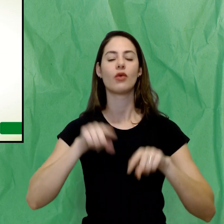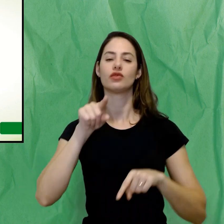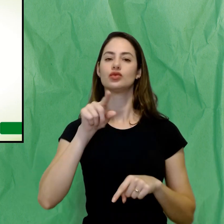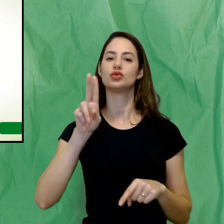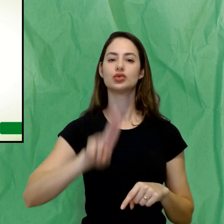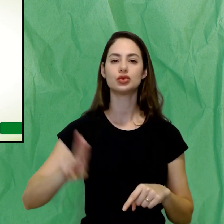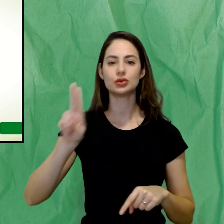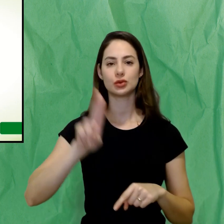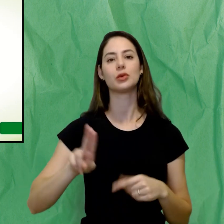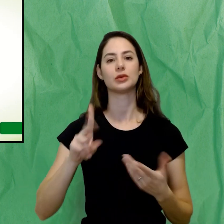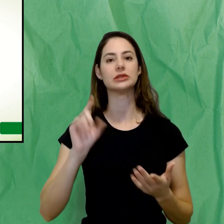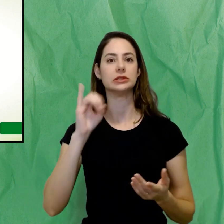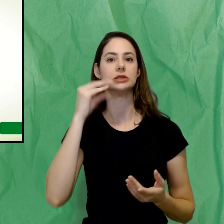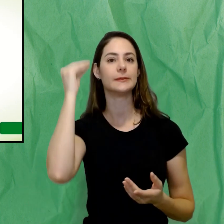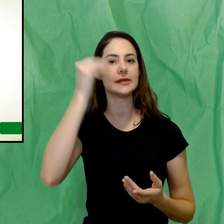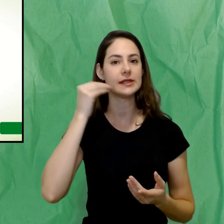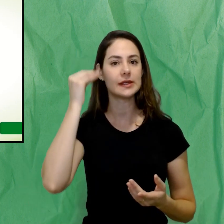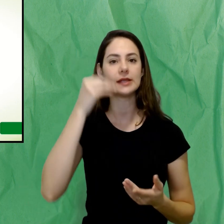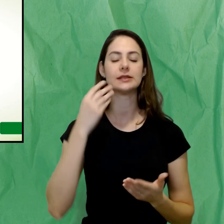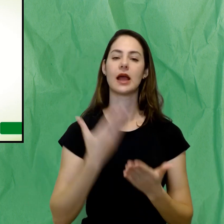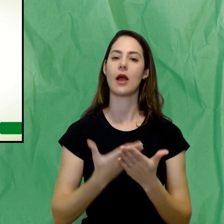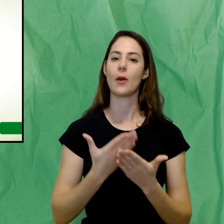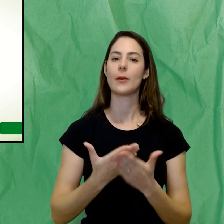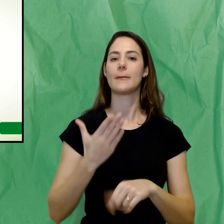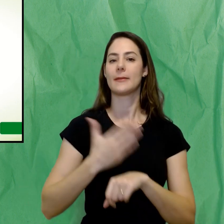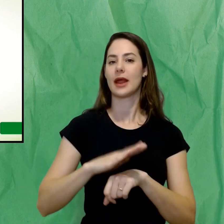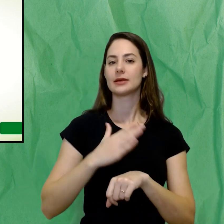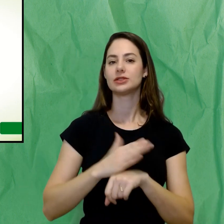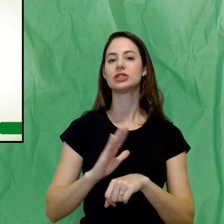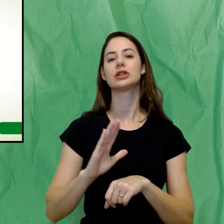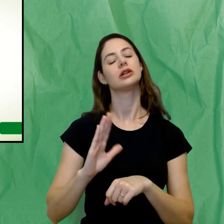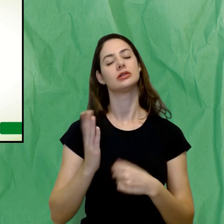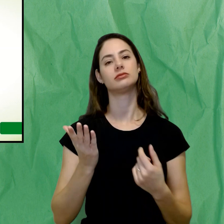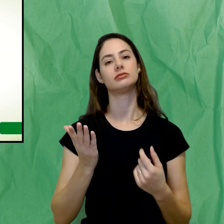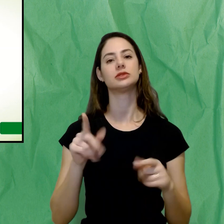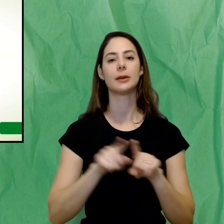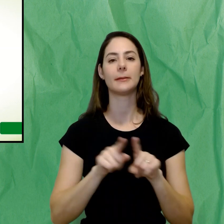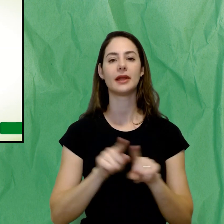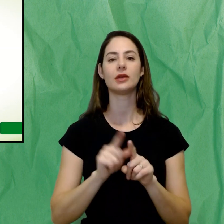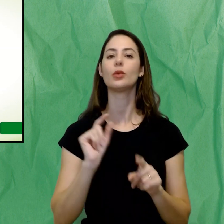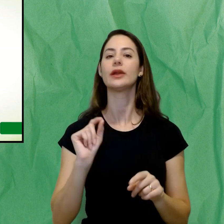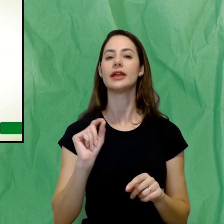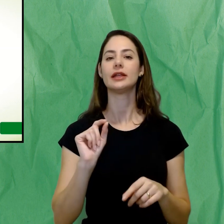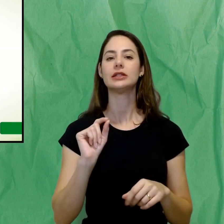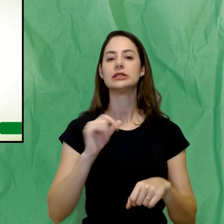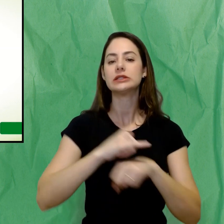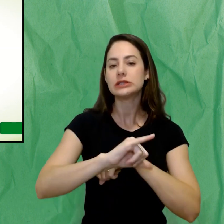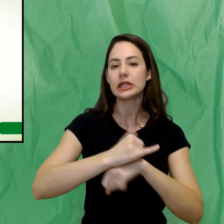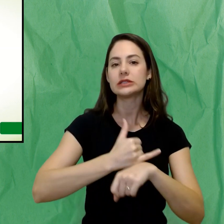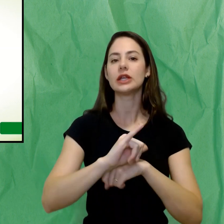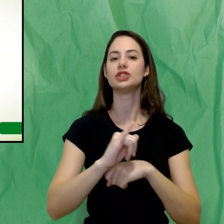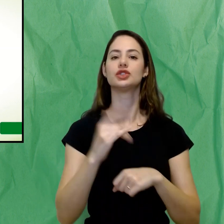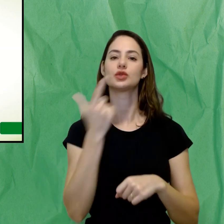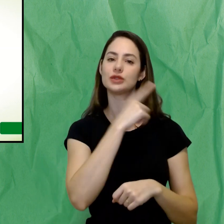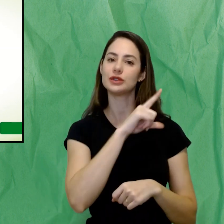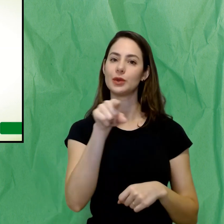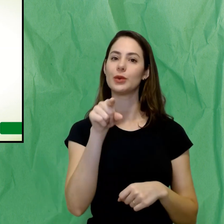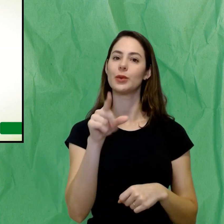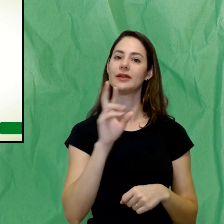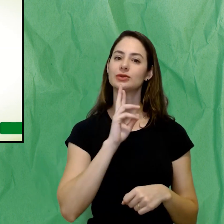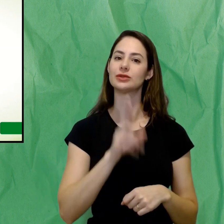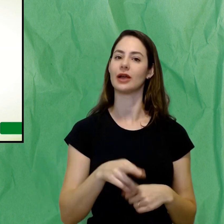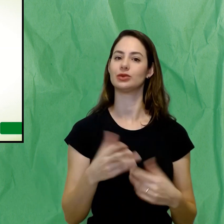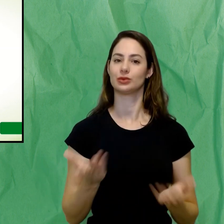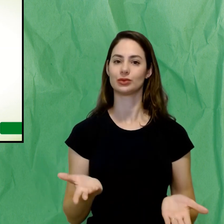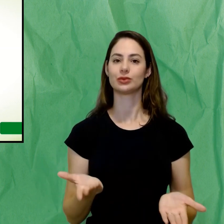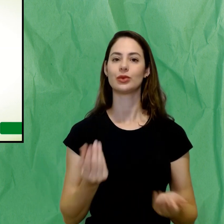utilizado, se for o caso de uma experiência, de uma aula prática, etc. E também colocar a técnica adotada para alcançar os determinados